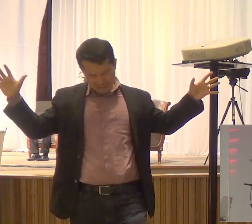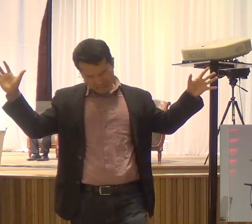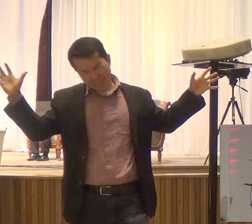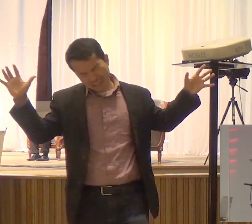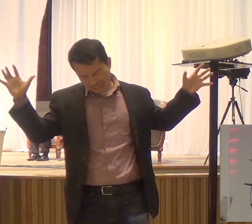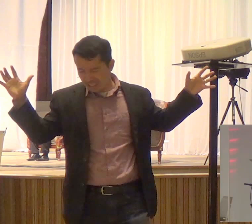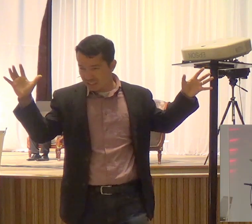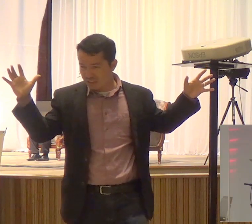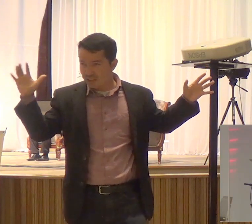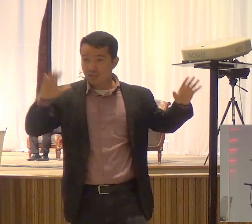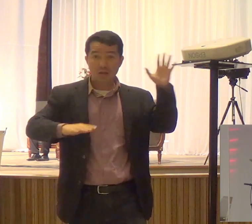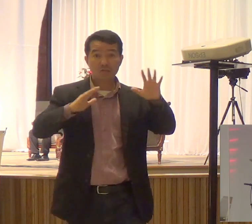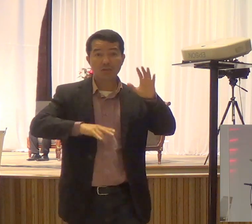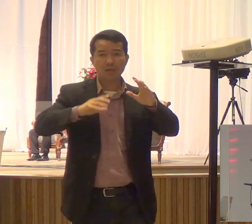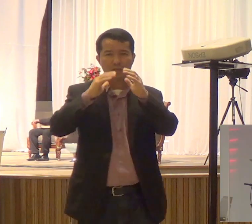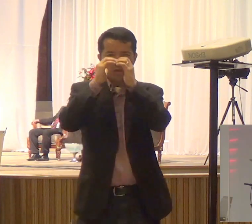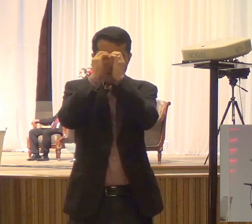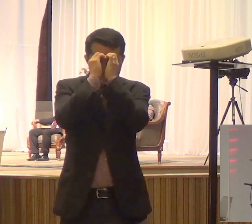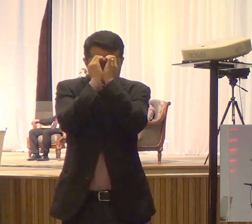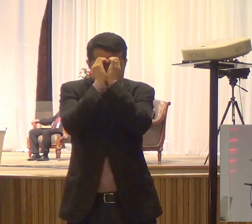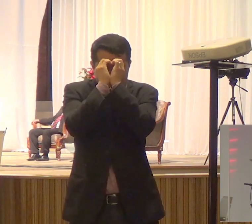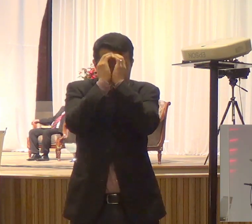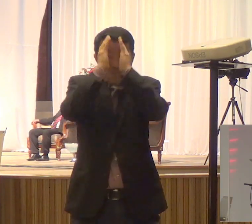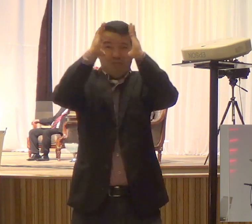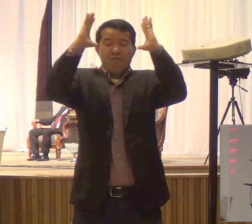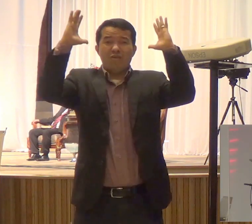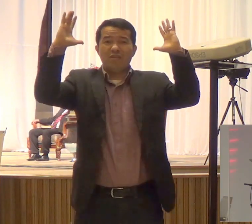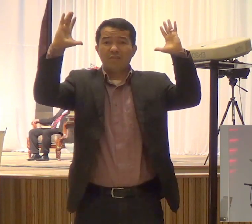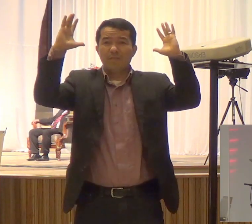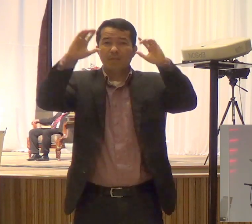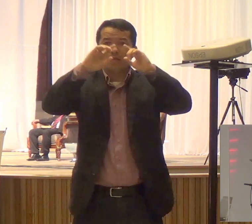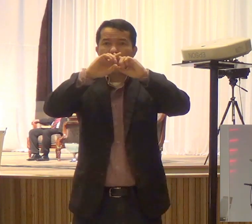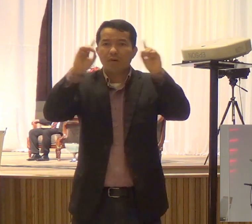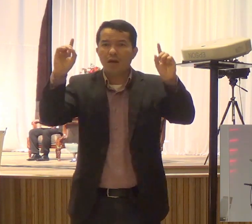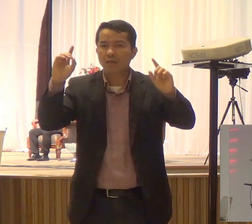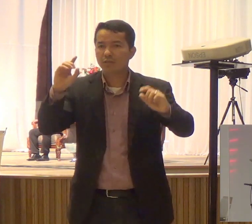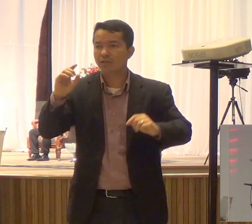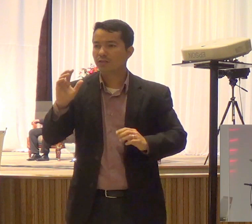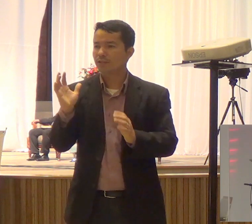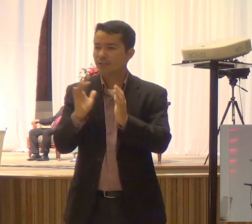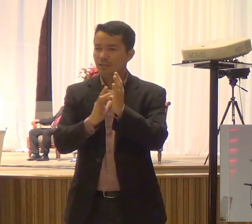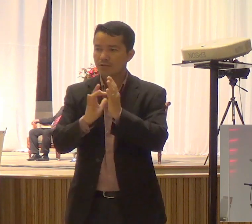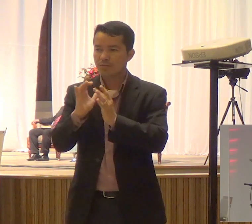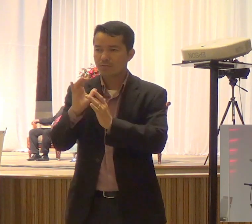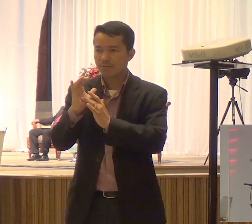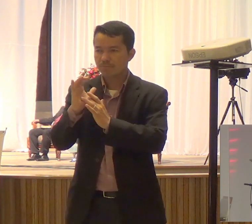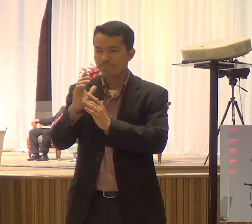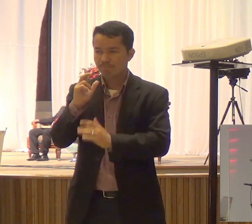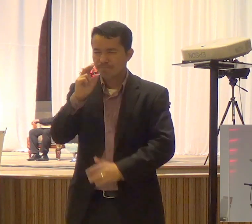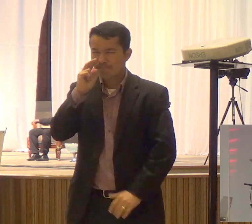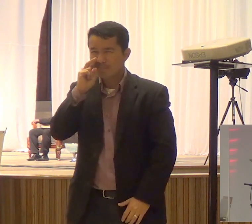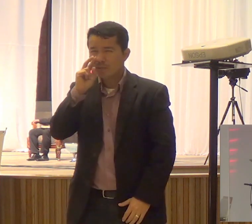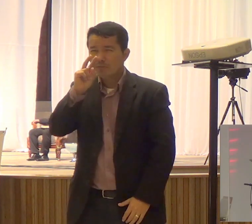Contudo, creio de todo o coração que cada rostinho que está aqui nessa noite